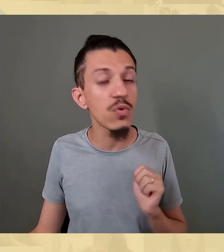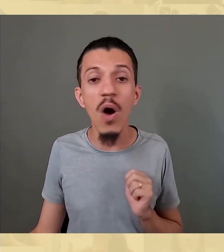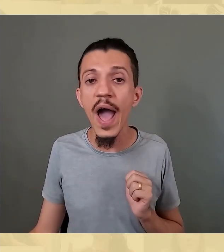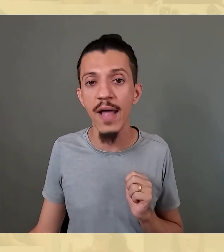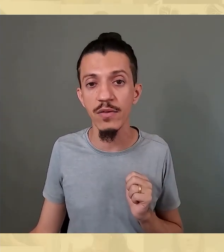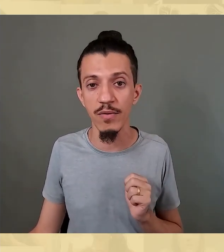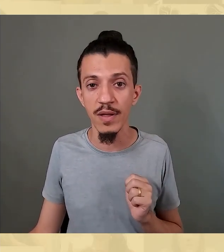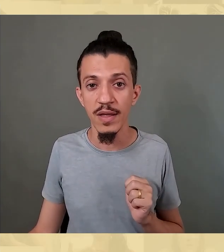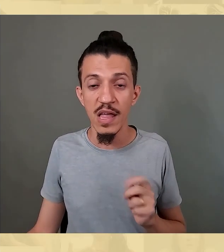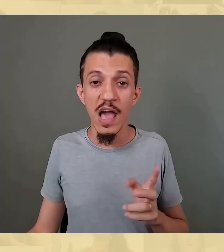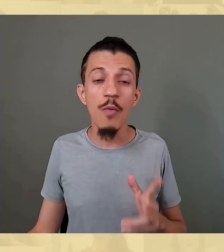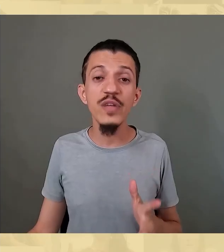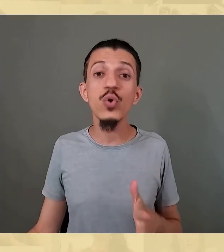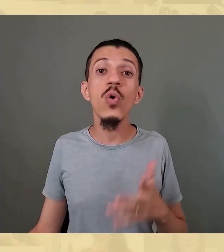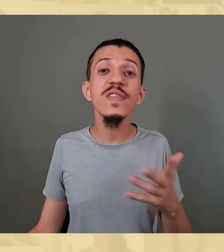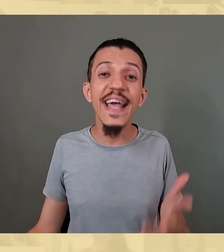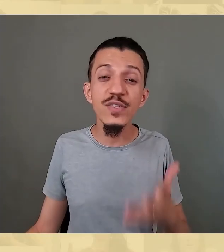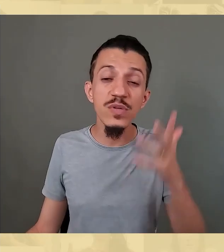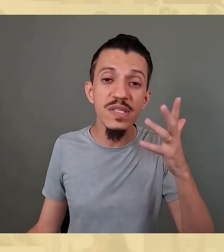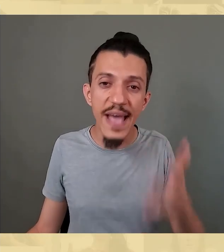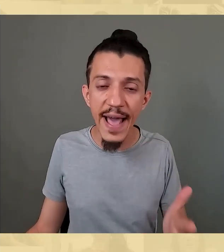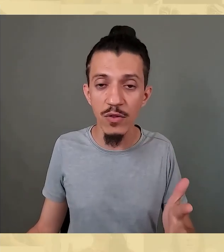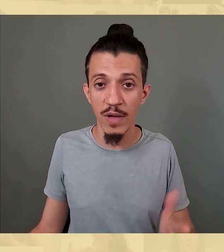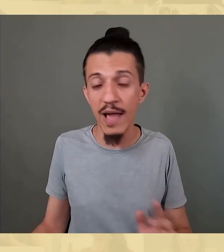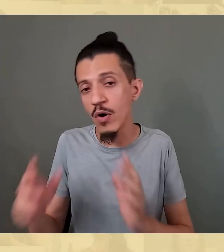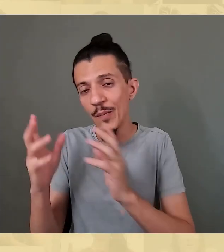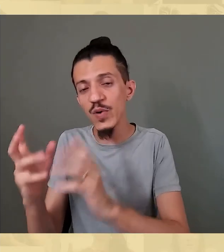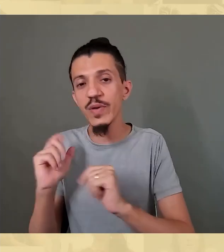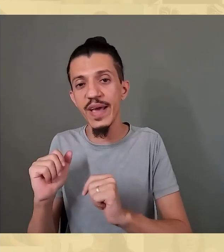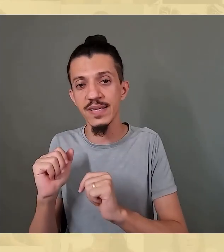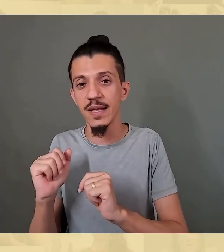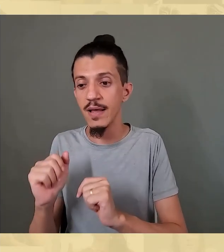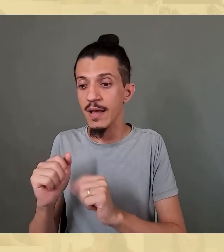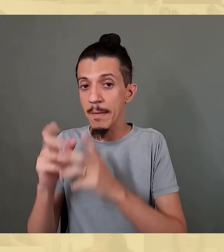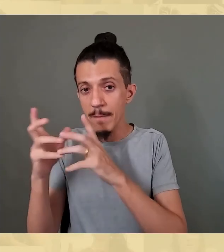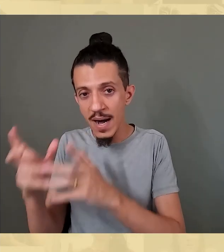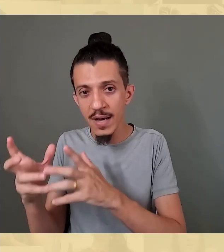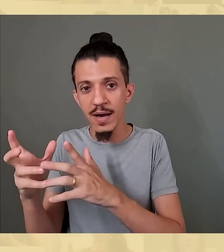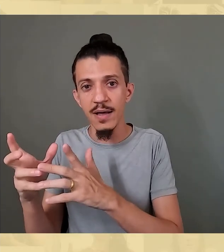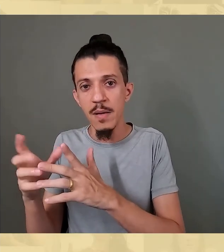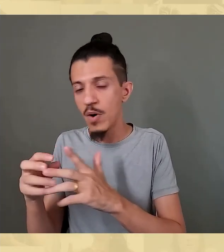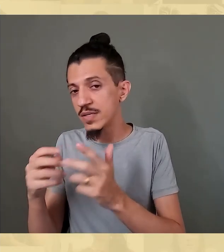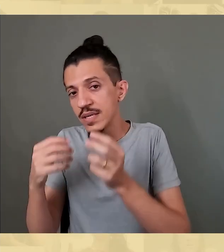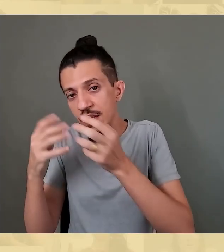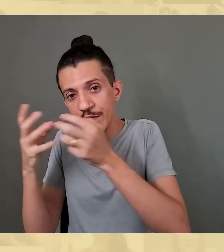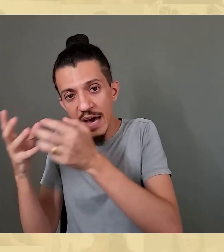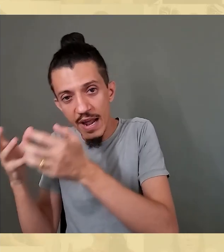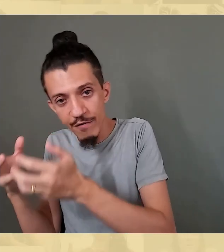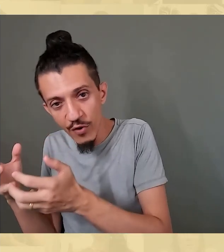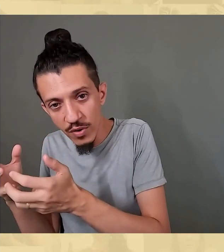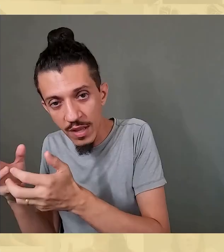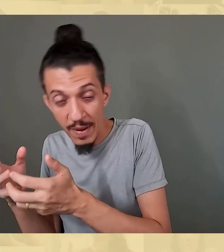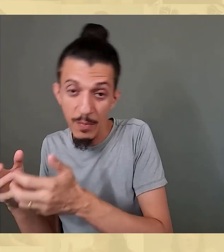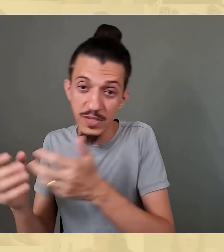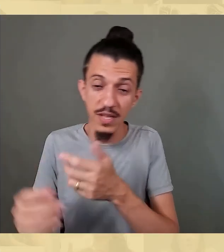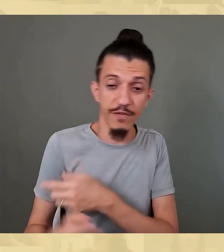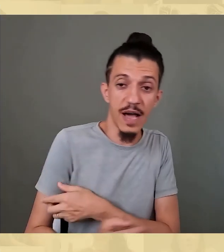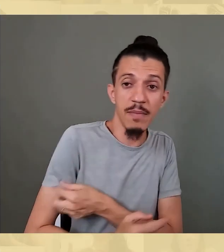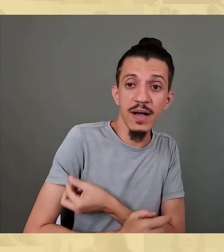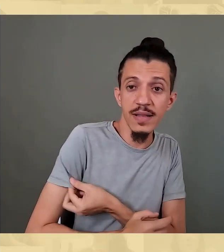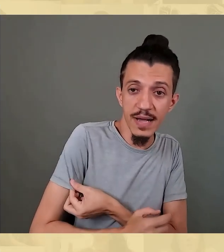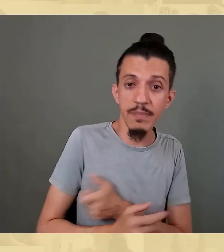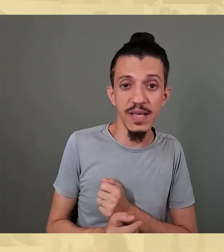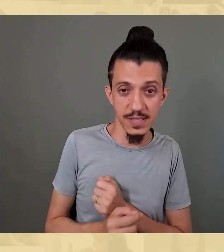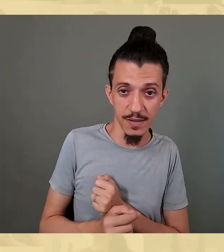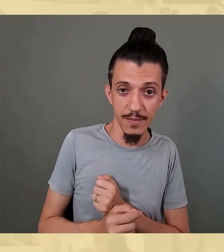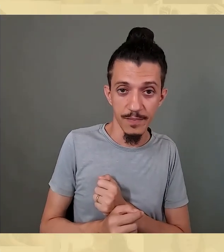contexto correto, realmente o contexto certo. É igual no português. Manga pode significar a fruta, mas pode significar a manga